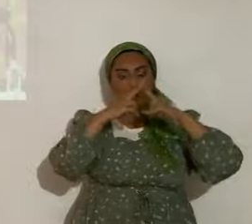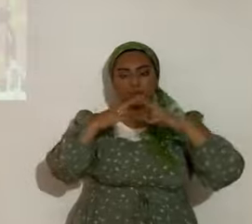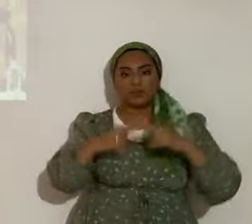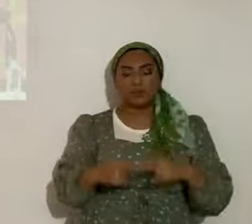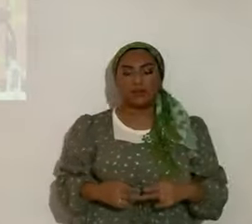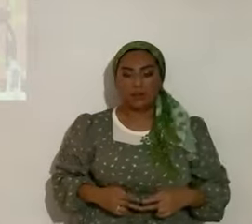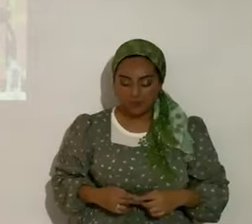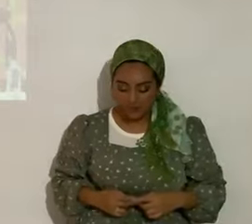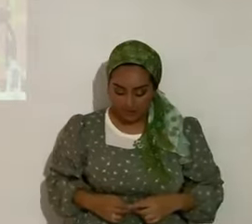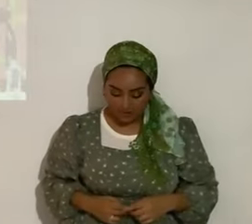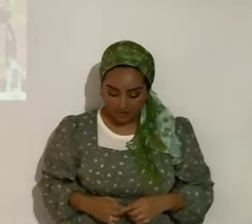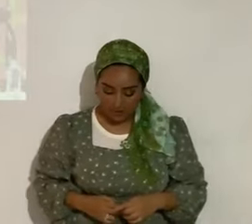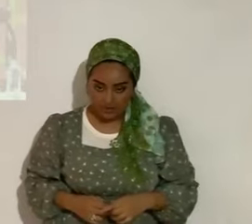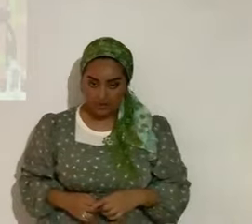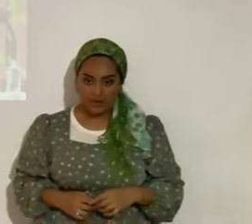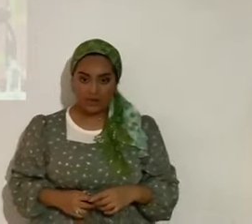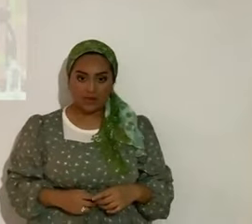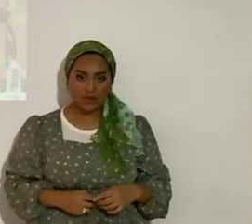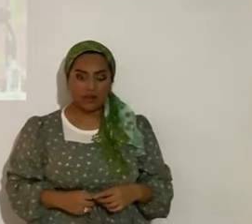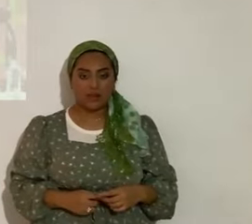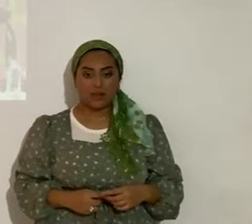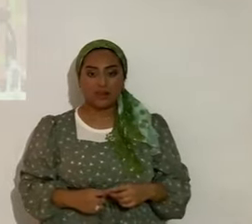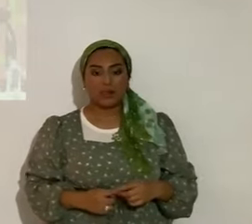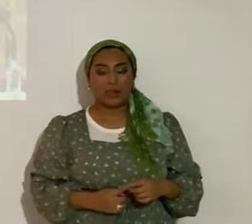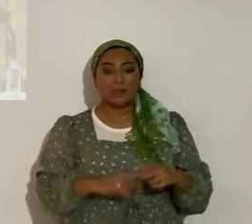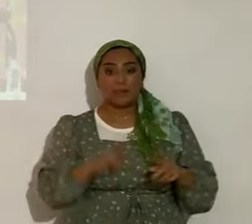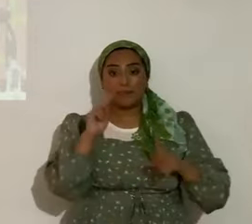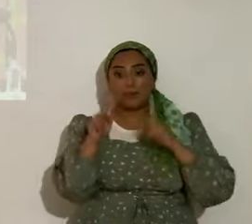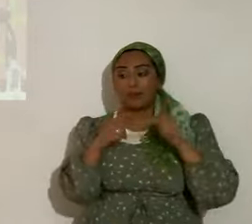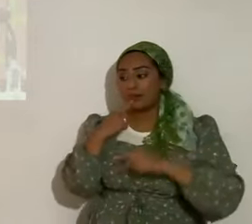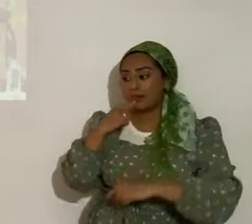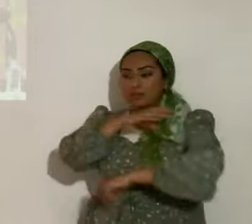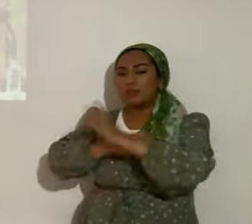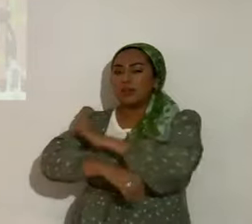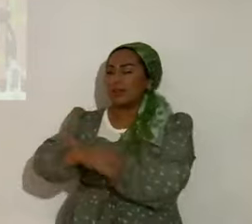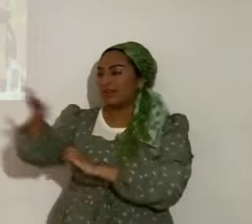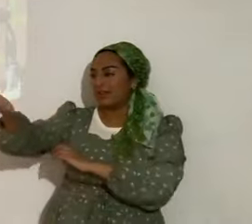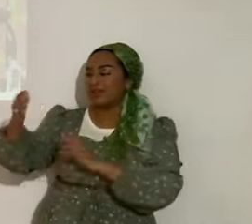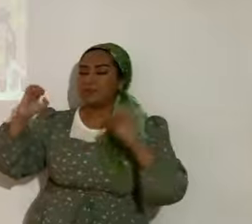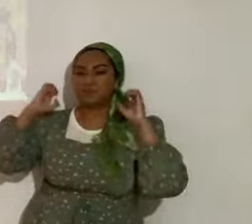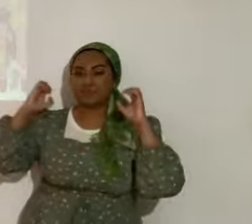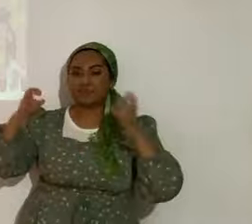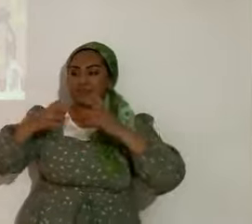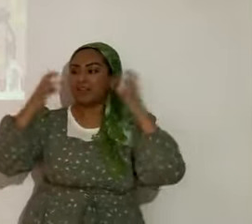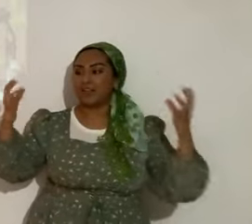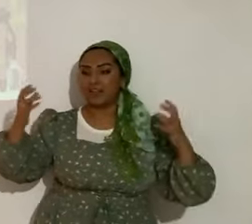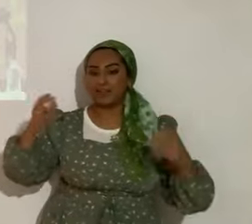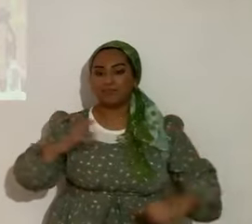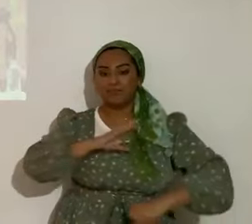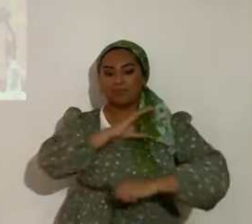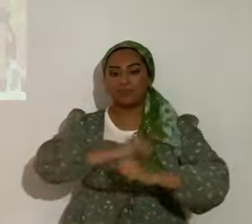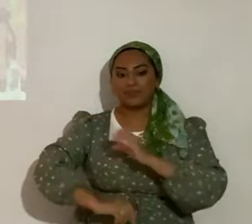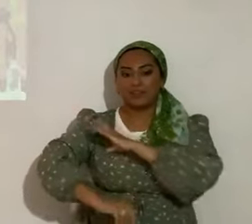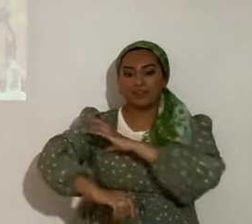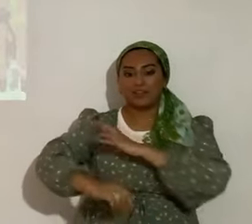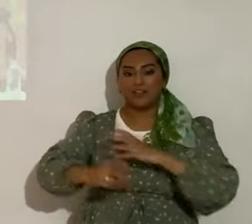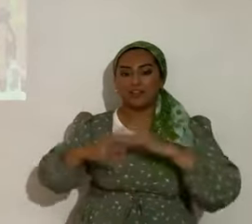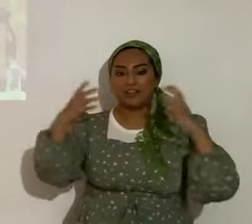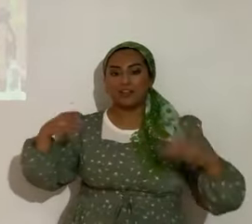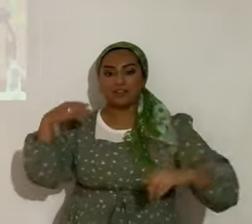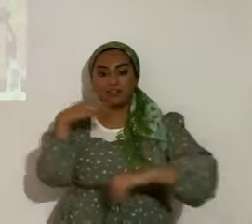raíz. Si hubiera estado muy musculoso, la gente hubiera dicho, con razón, es que está muy, muy boludo, por eso tiene tanta